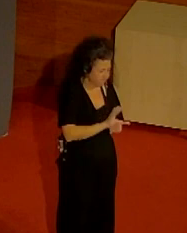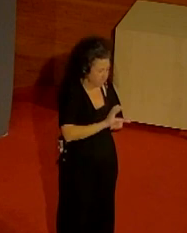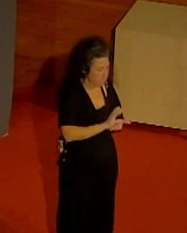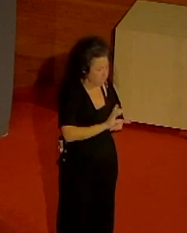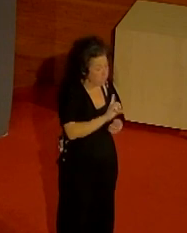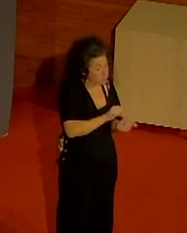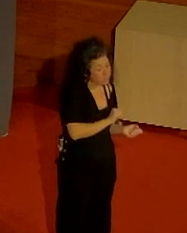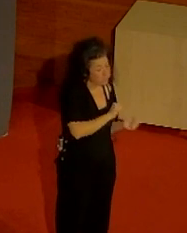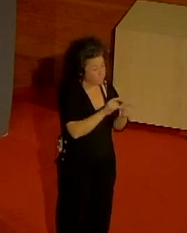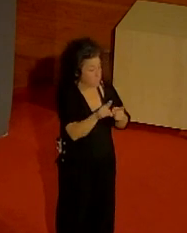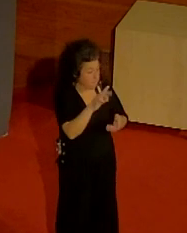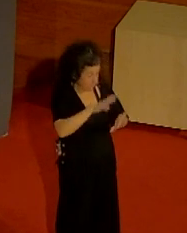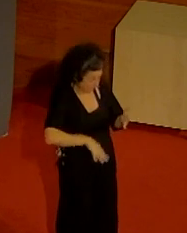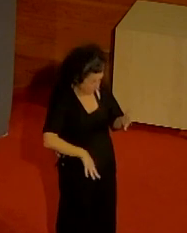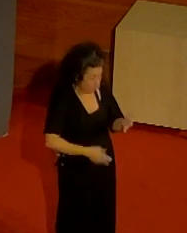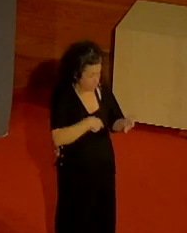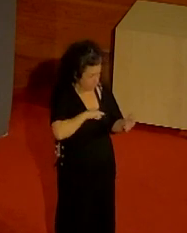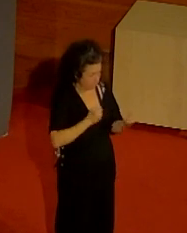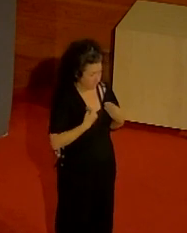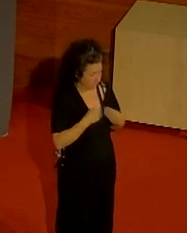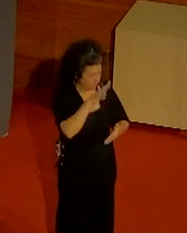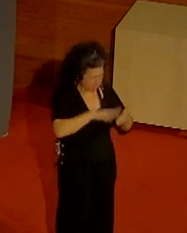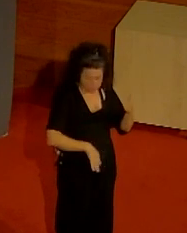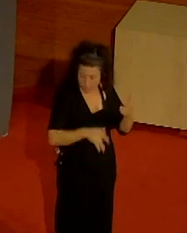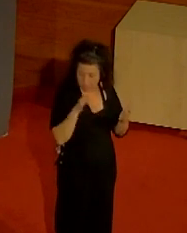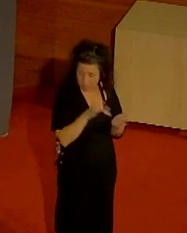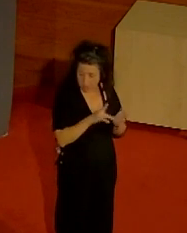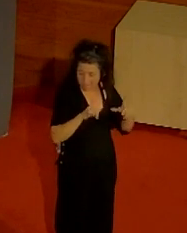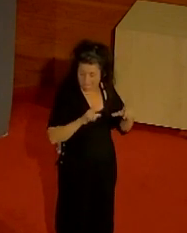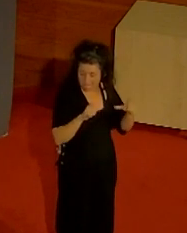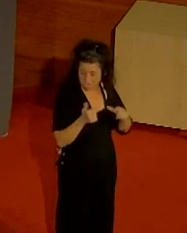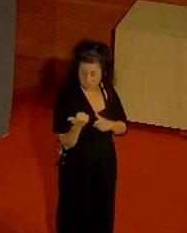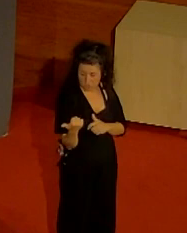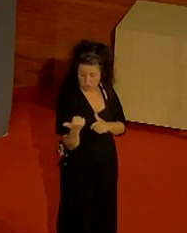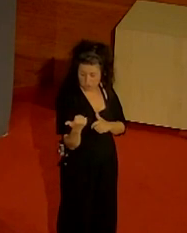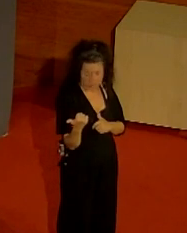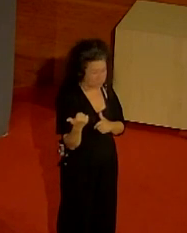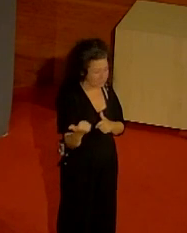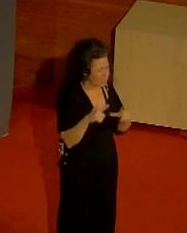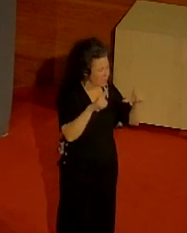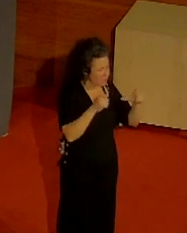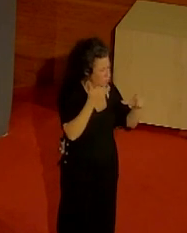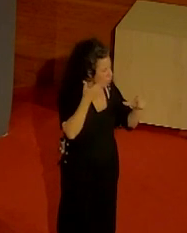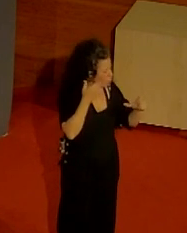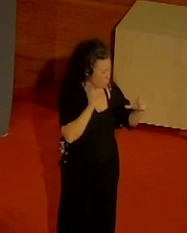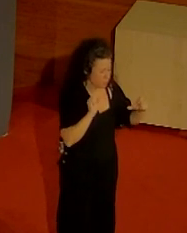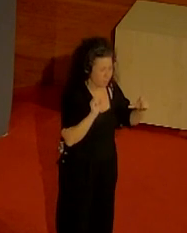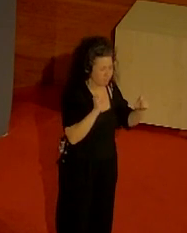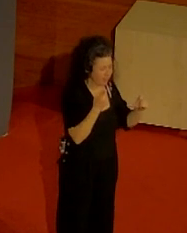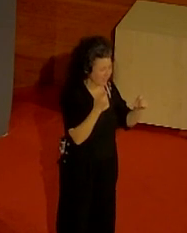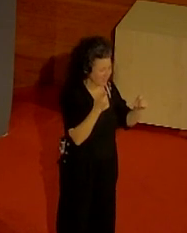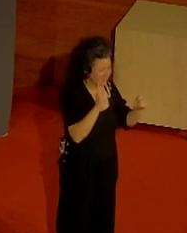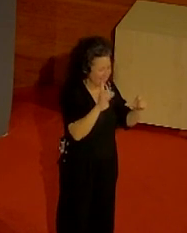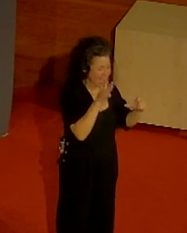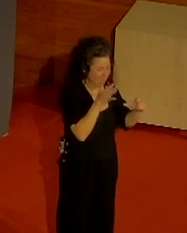en Barcelona, y ella hizo esta fotografía, y es la fotografía de la cual está más orgullosa. Ahora os contaré